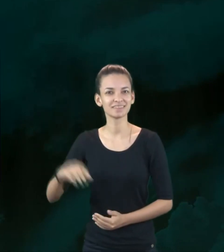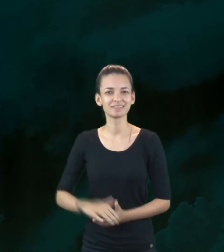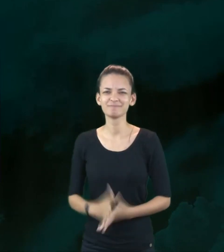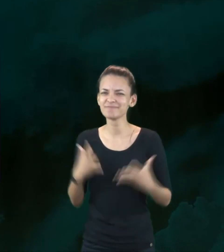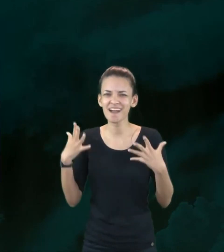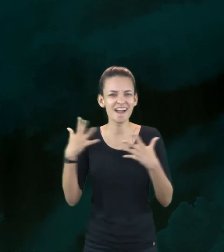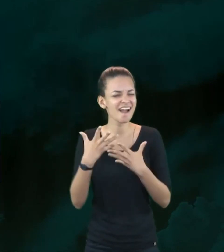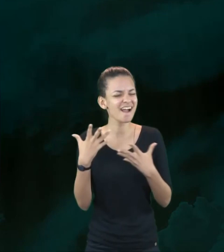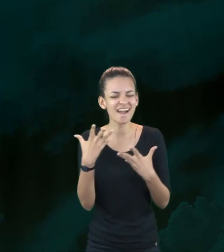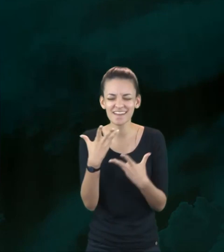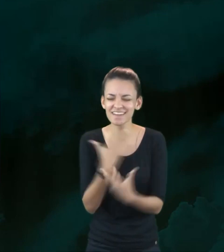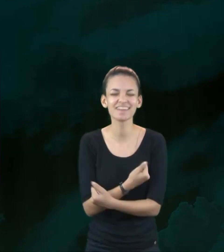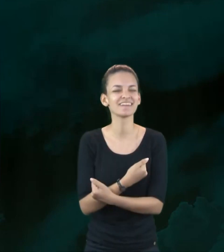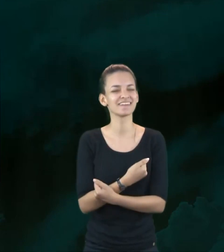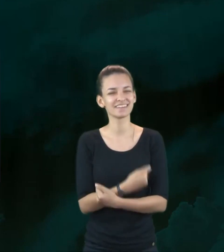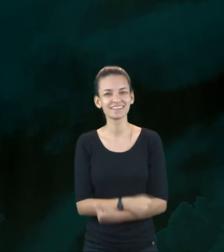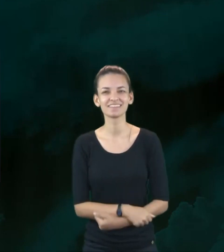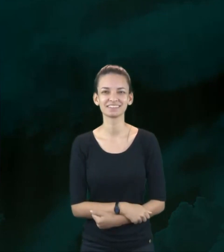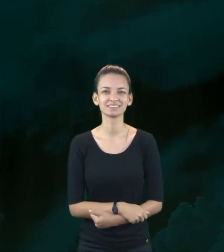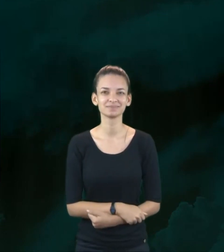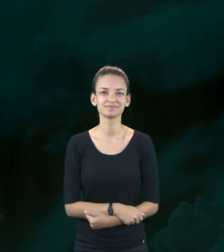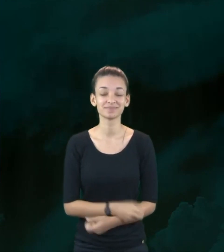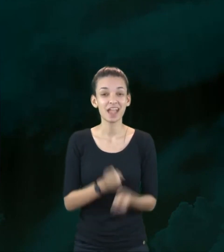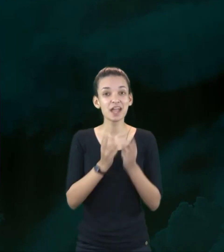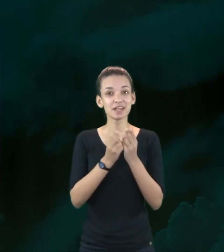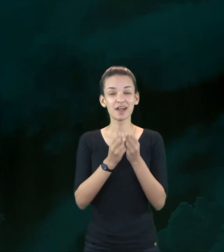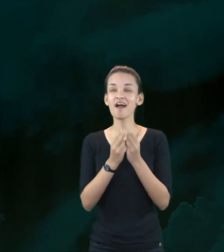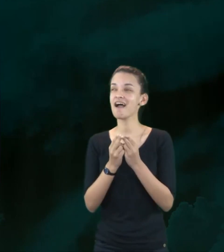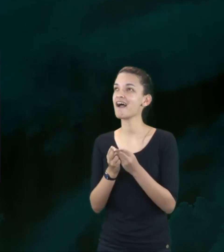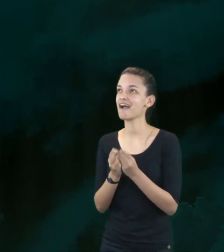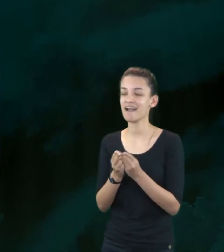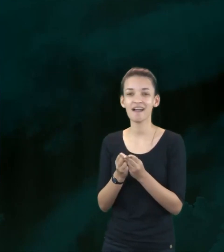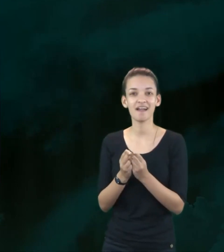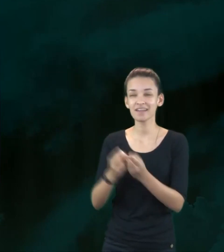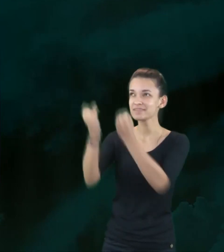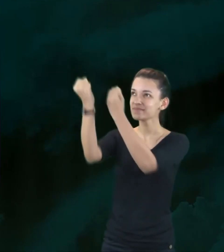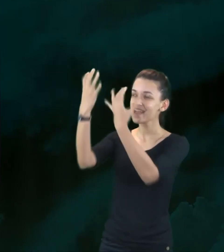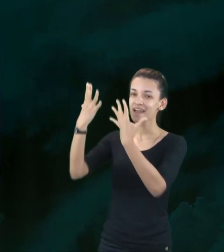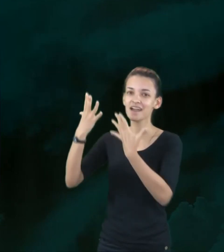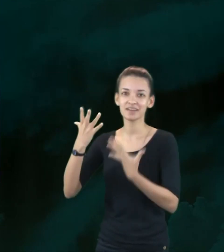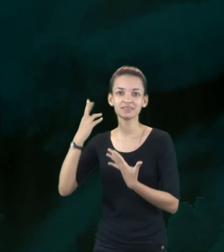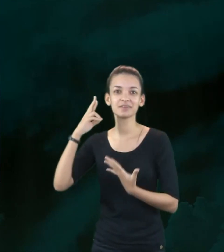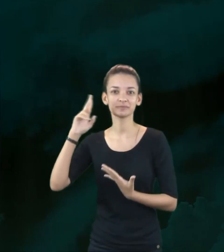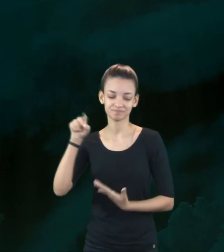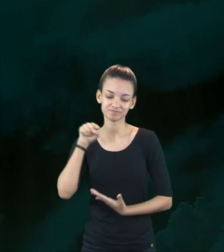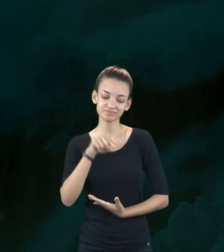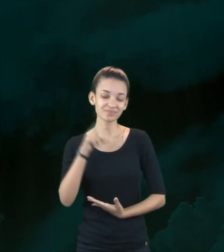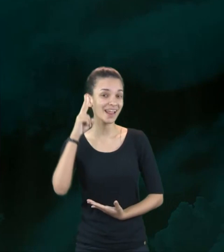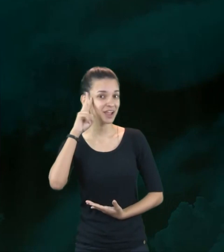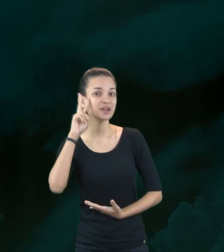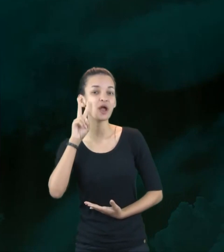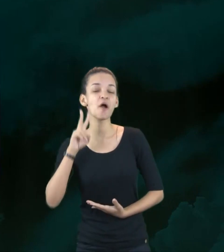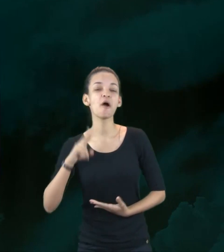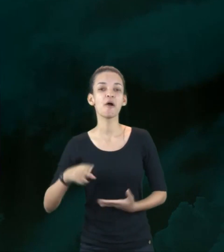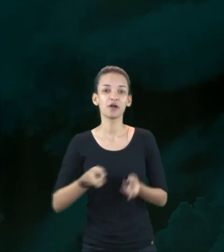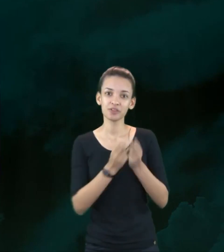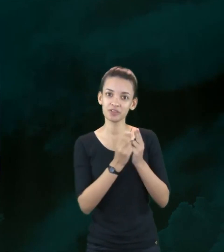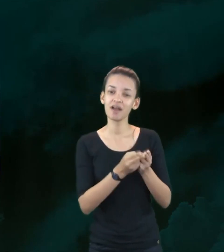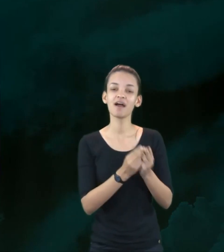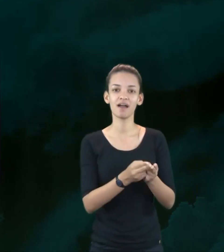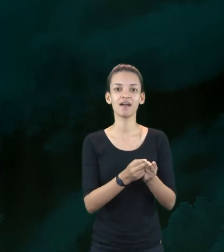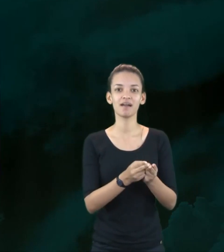é maravilhoso. Noé achou graça diante do Senhor. Eis a história de Noé. Noé era um homem